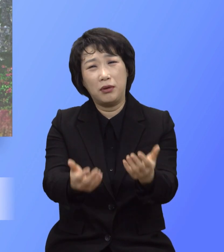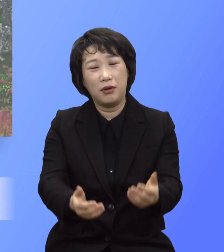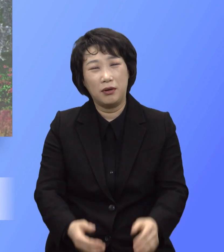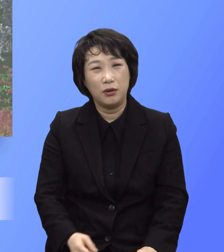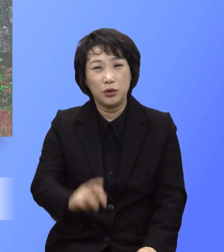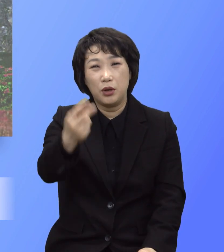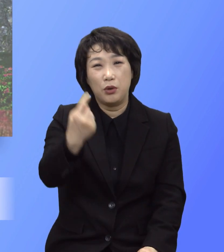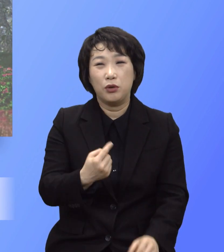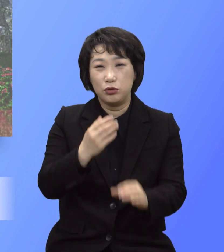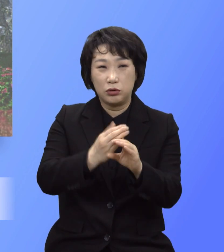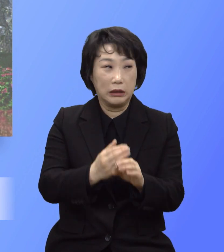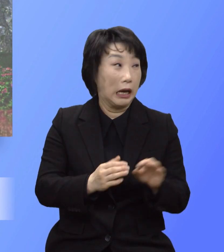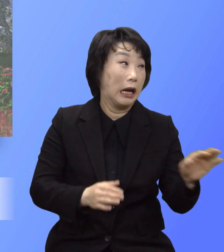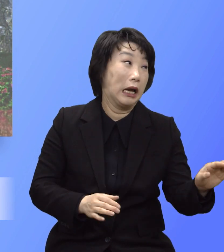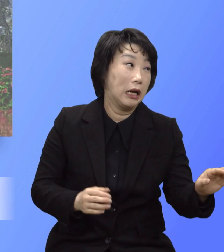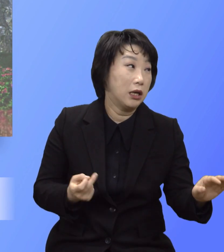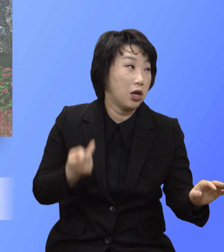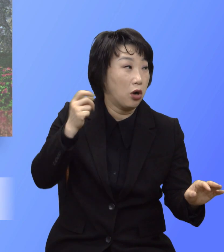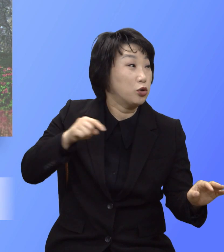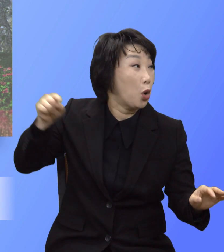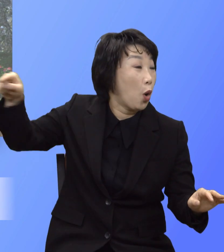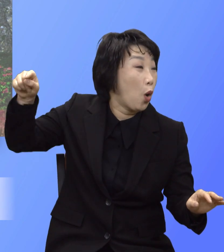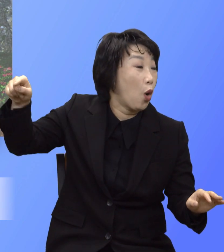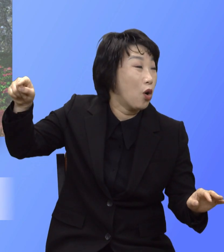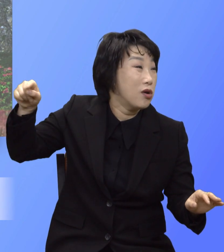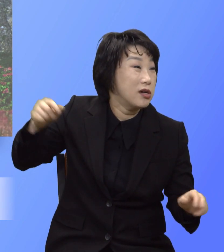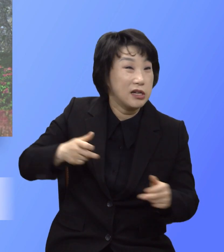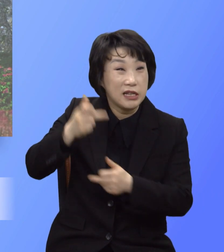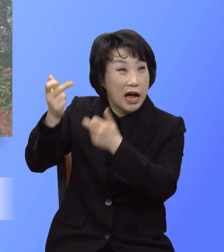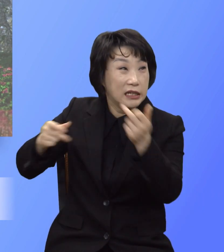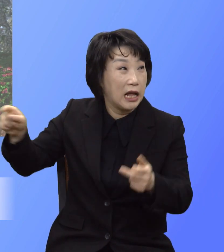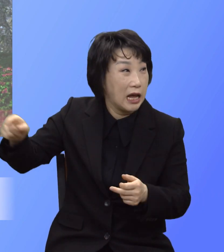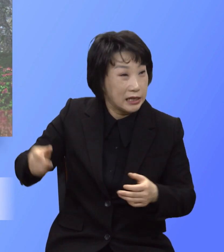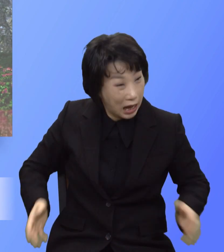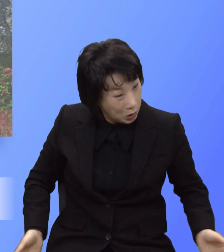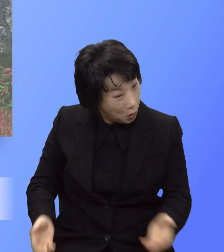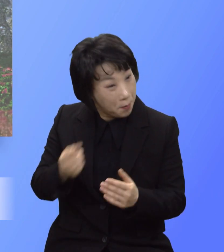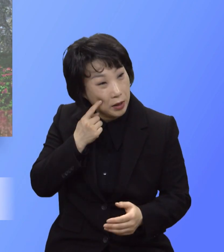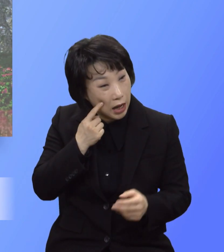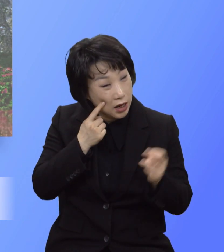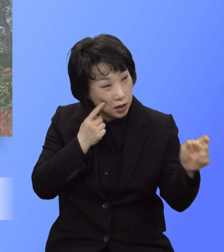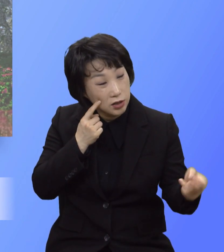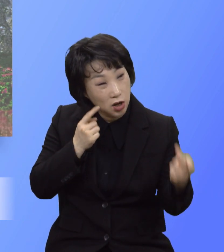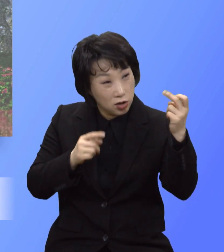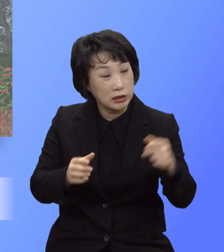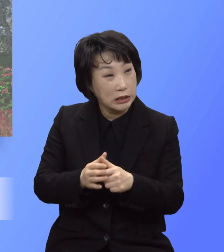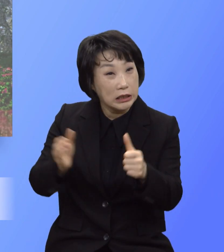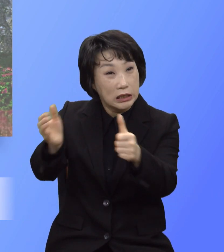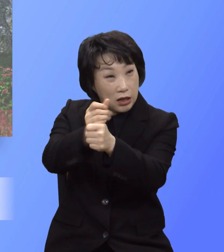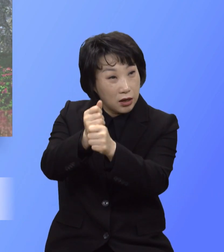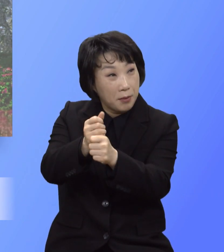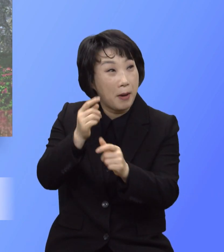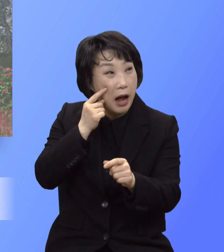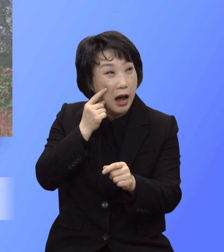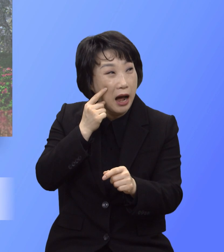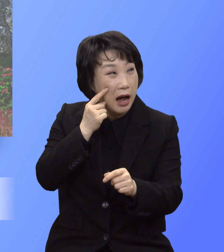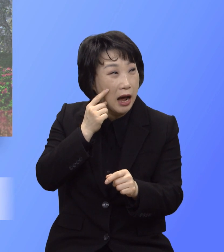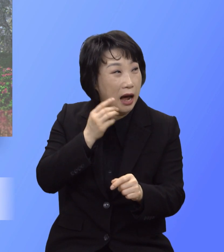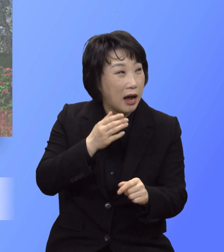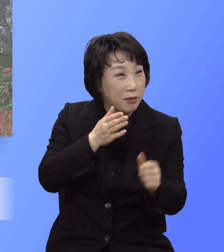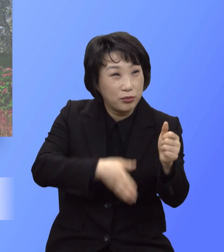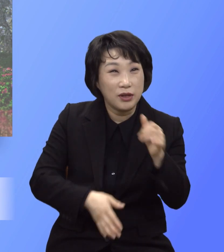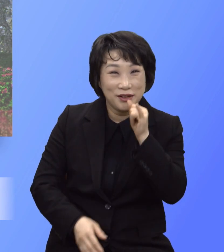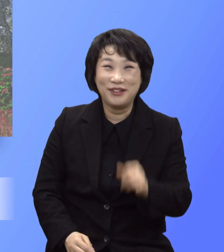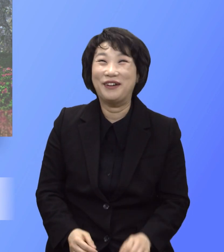오다가 형 저쪽 산에 가서 한번 내가 쫓을 테니까 형 또 한번 잡아보자고. 그게 무슨 소리냐. 한